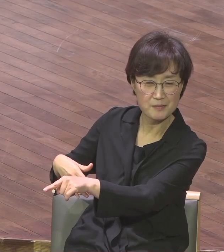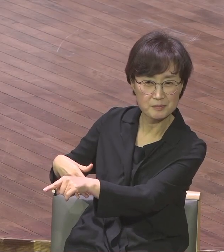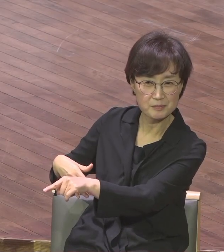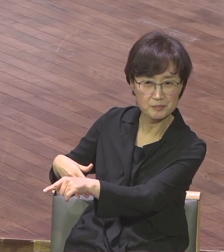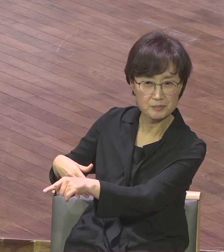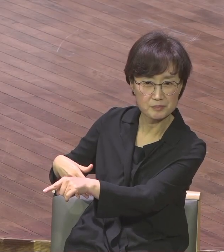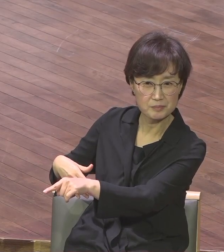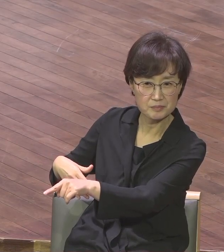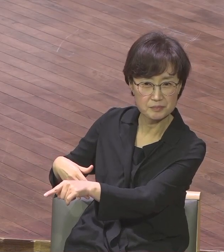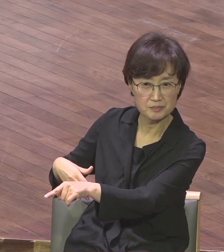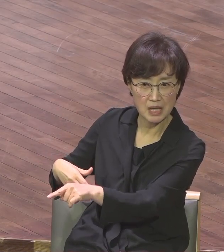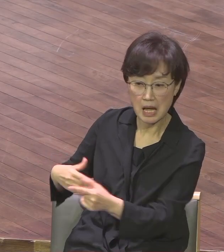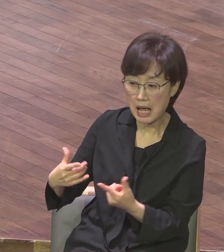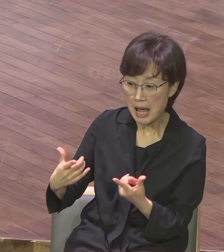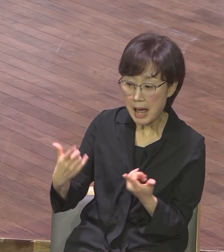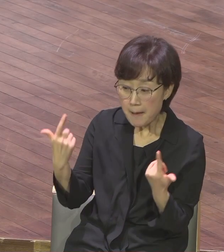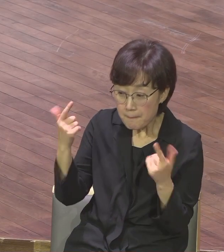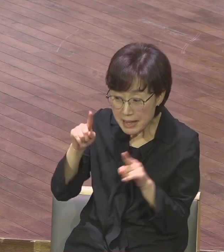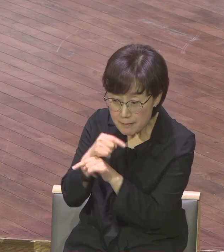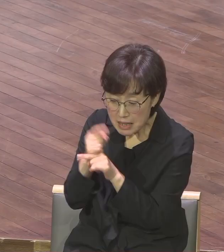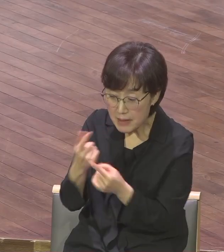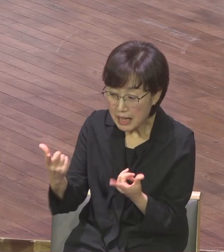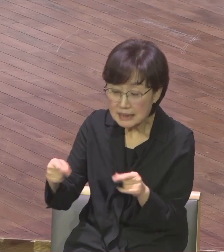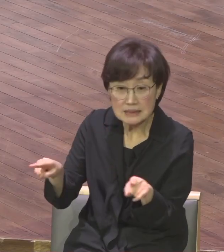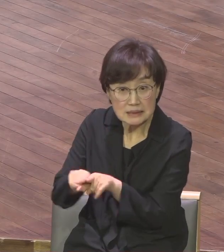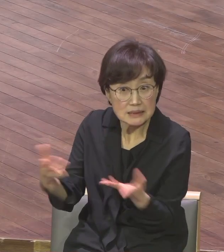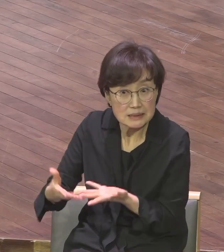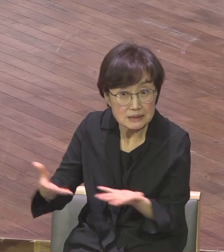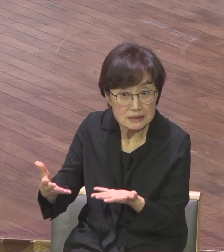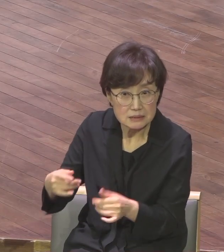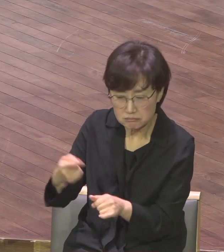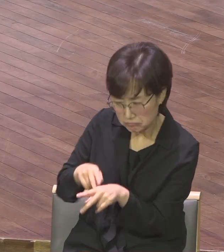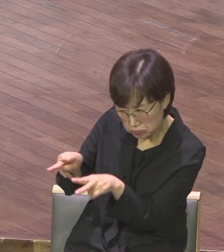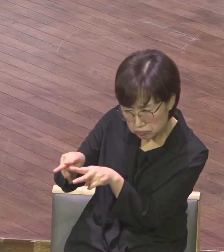제일 가까이 있으니까 알잖아요, 사람들이.